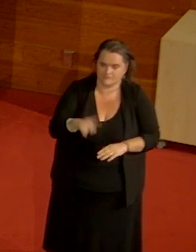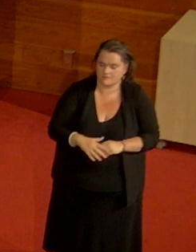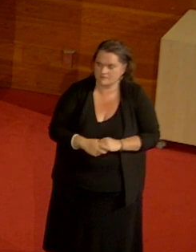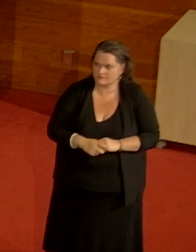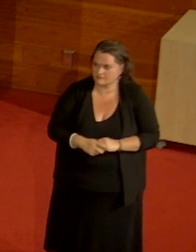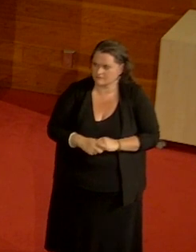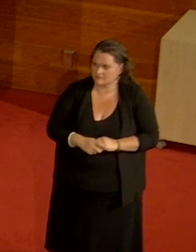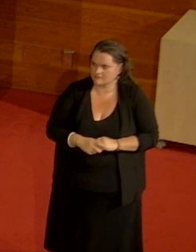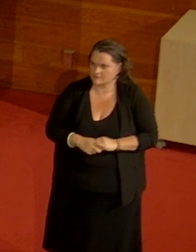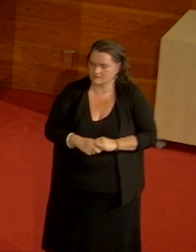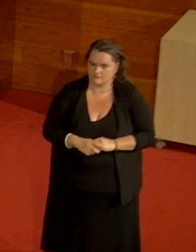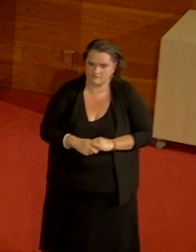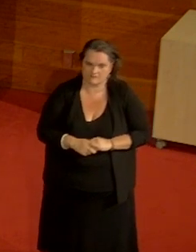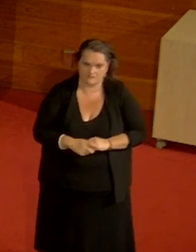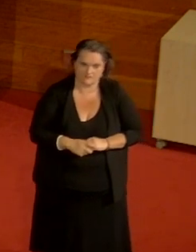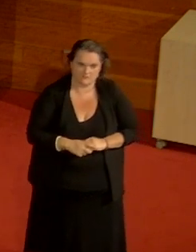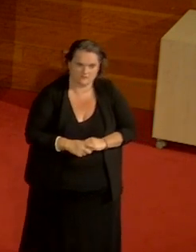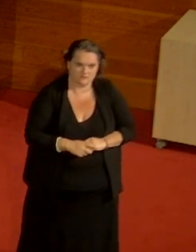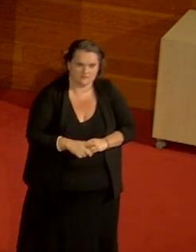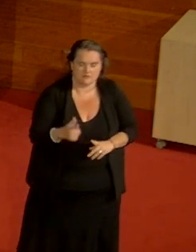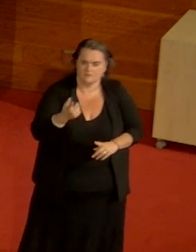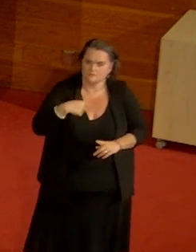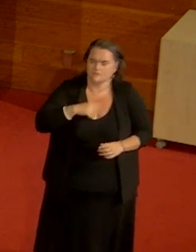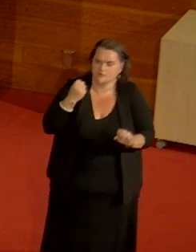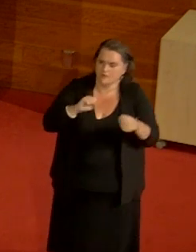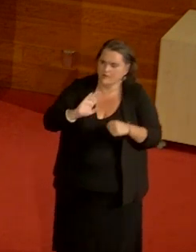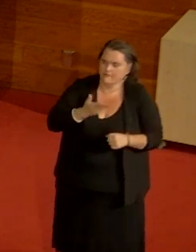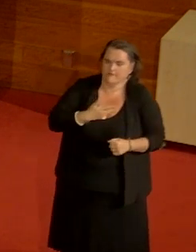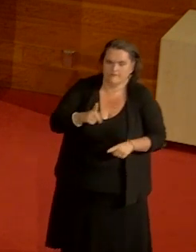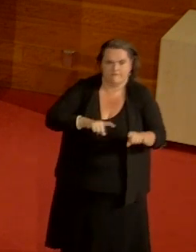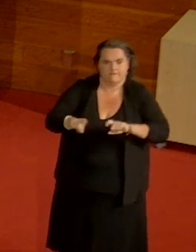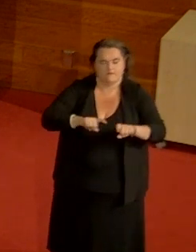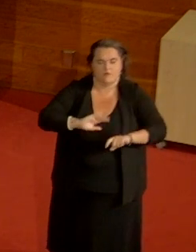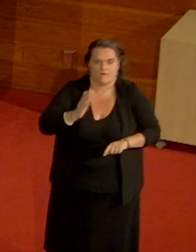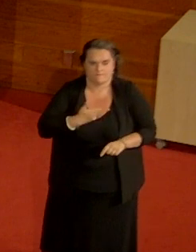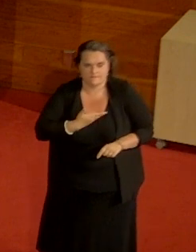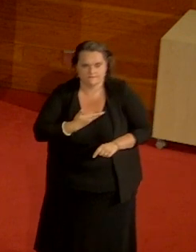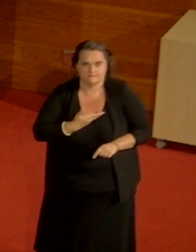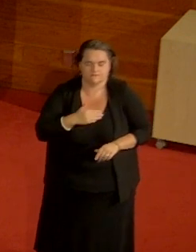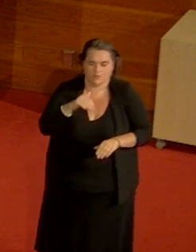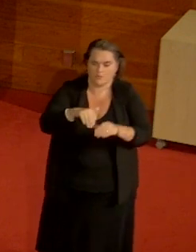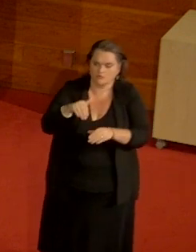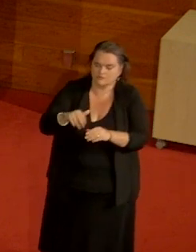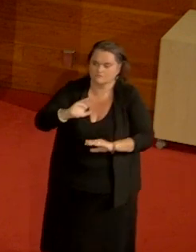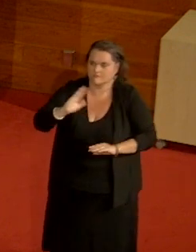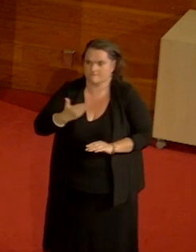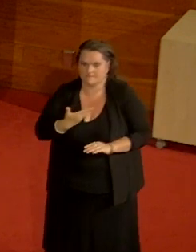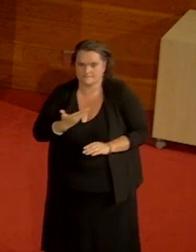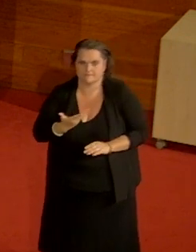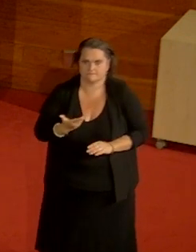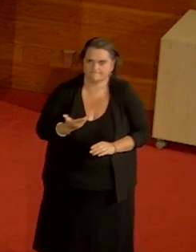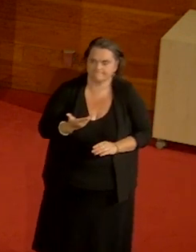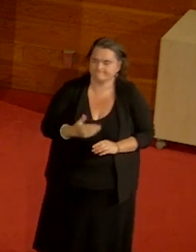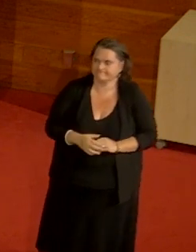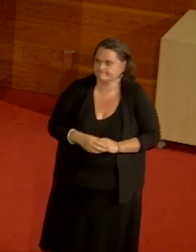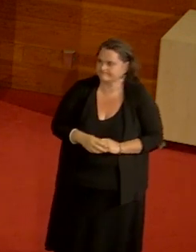conocemos pero también en en en cómo nos comportamos en Cómo decidimos en cómo votamos no lo sé por